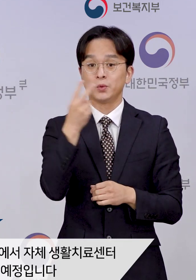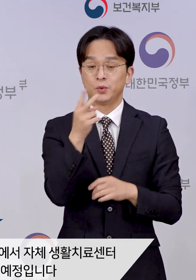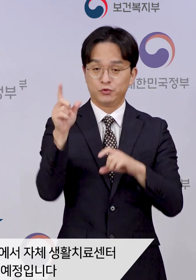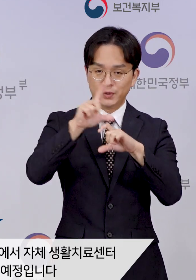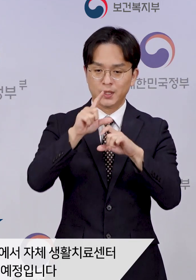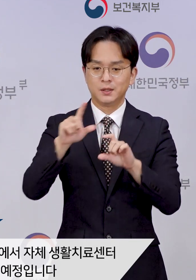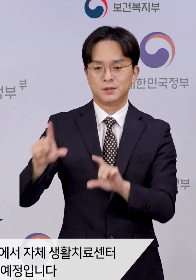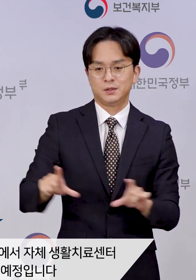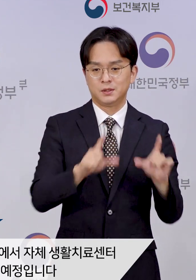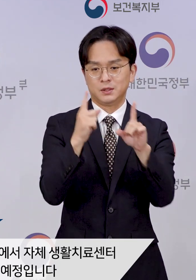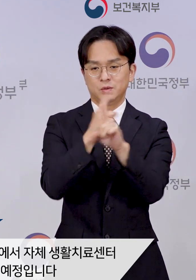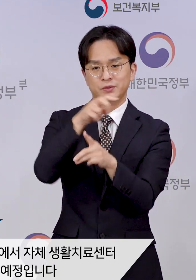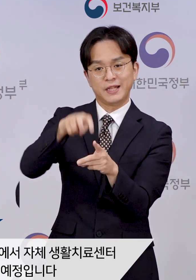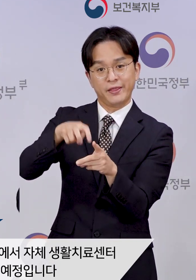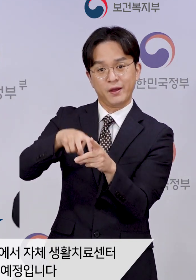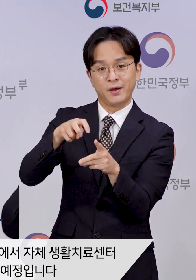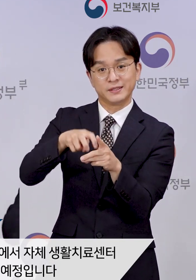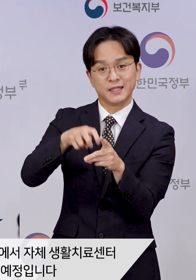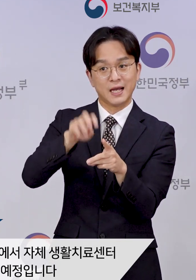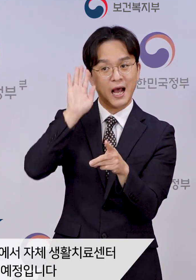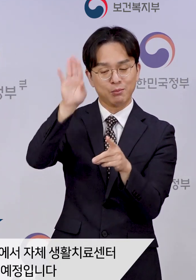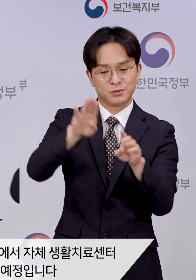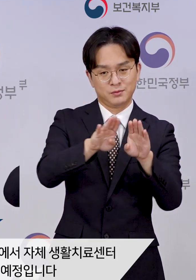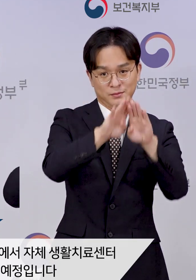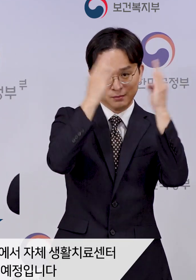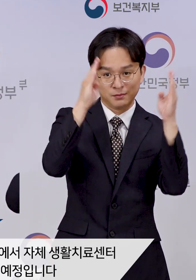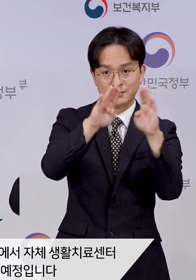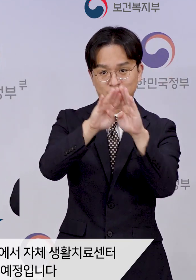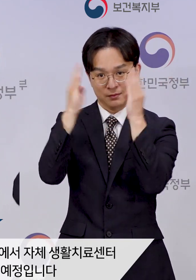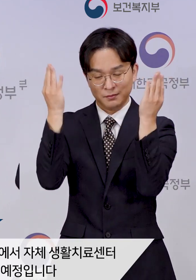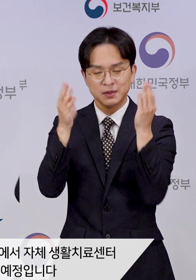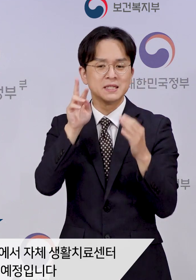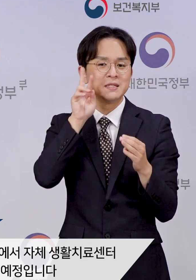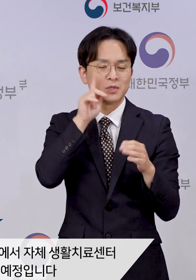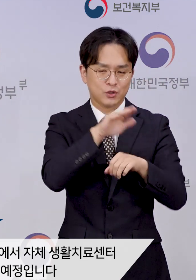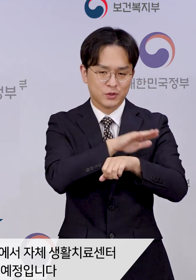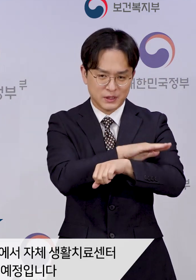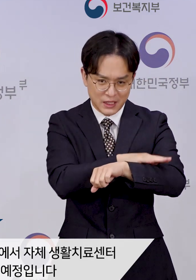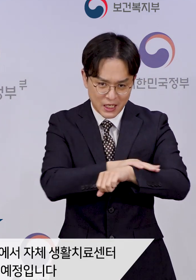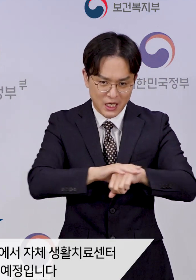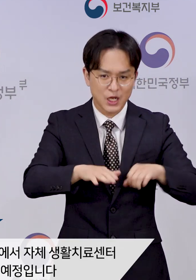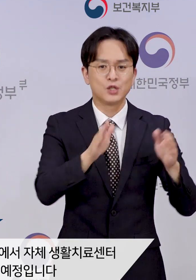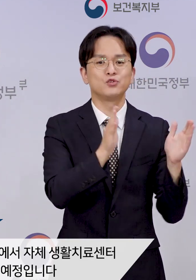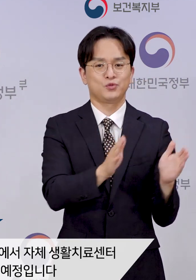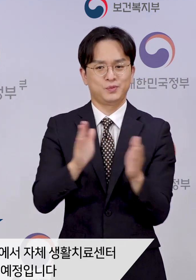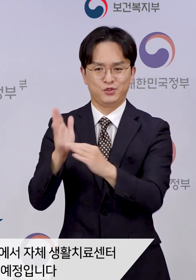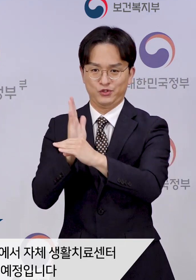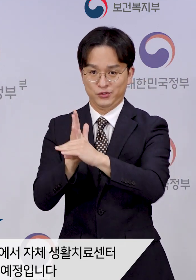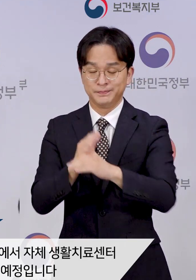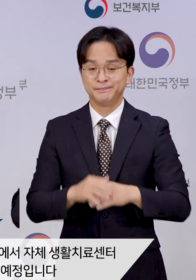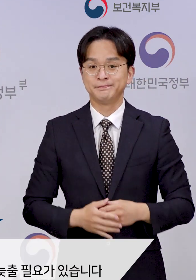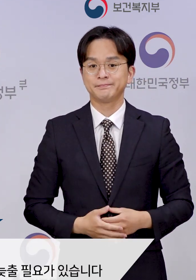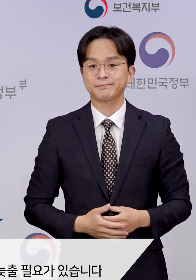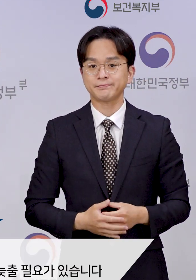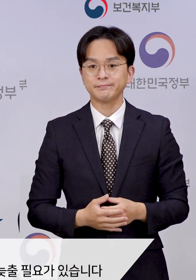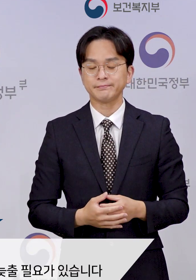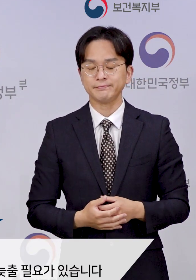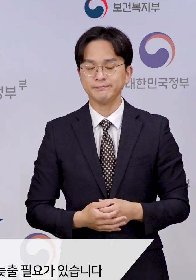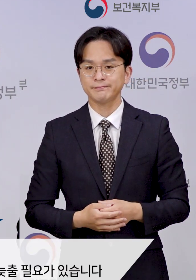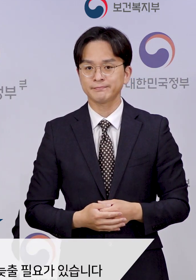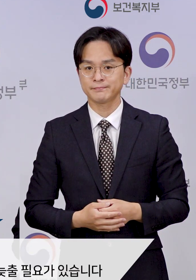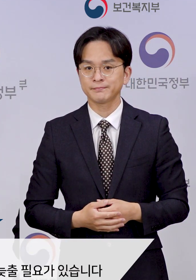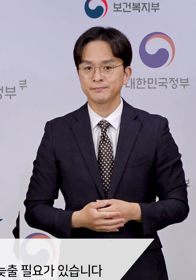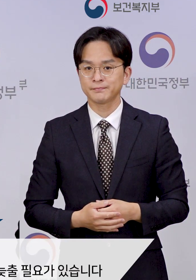자체 생활치료센터 개소 시 적극적으로 지원하는 등 선제적으로 대응해 나갈 예정입니다. 이처럼